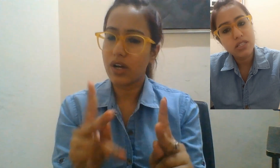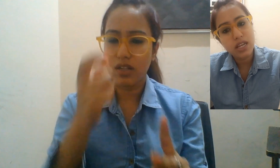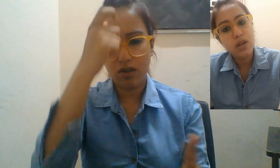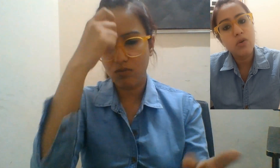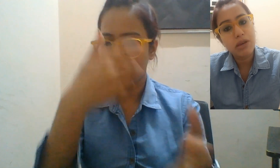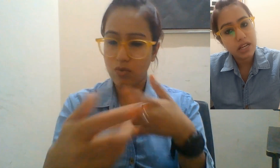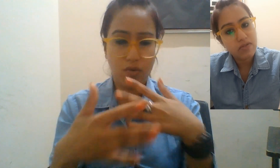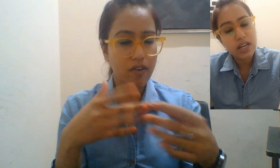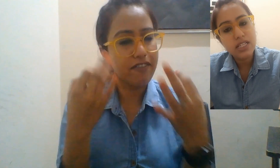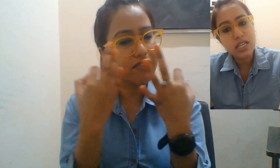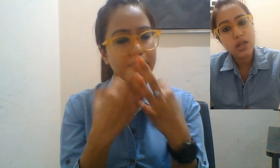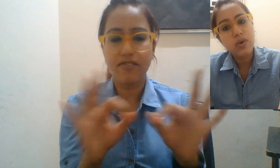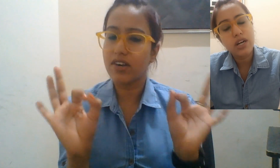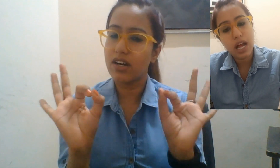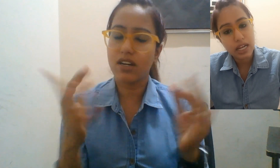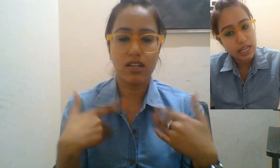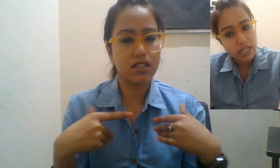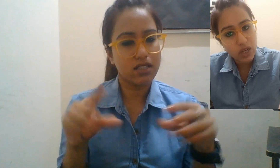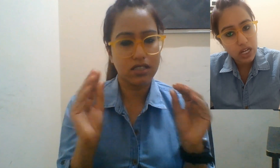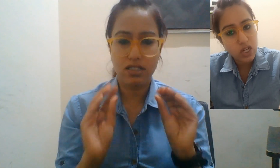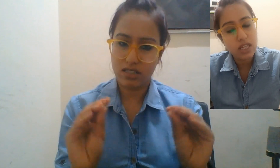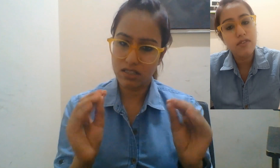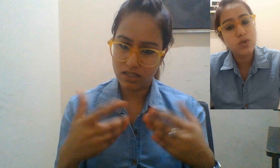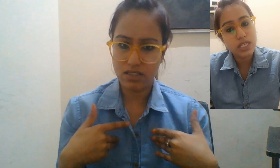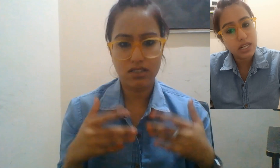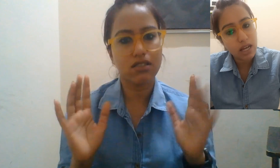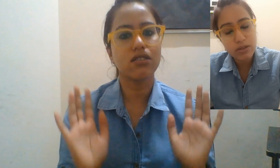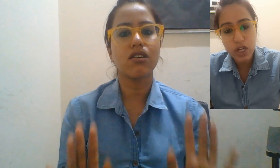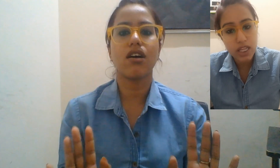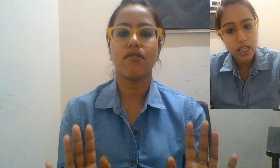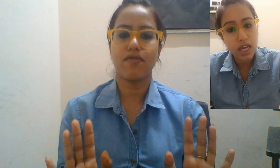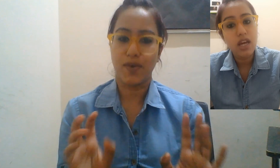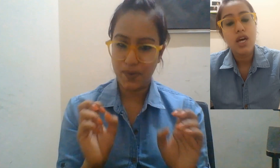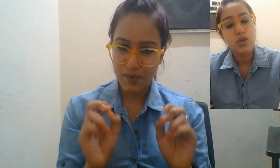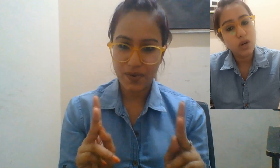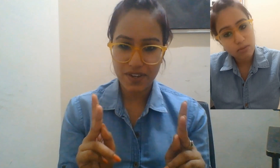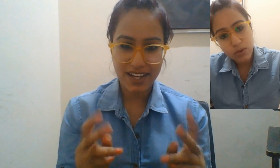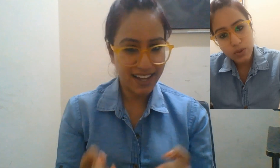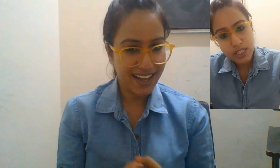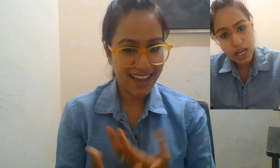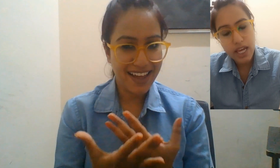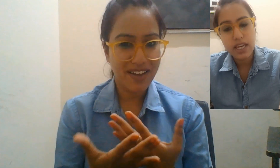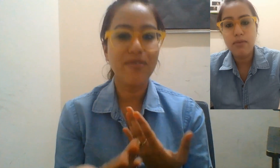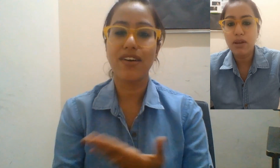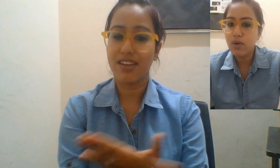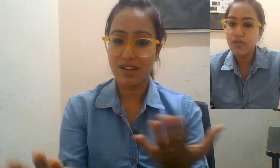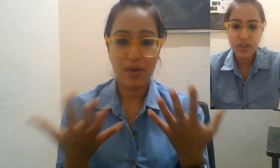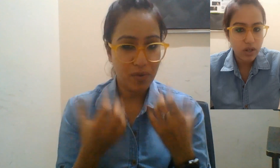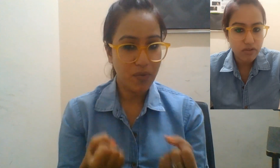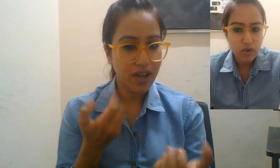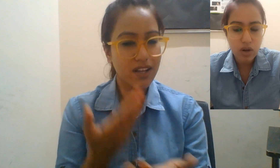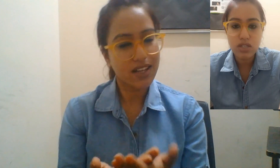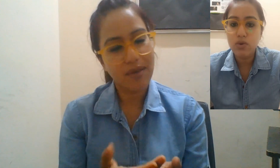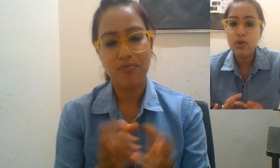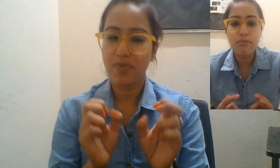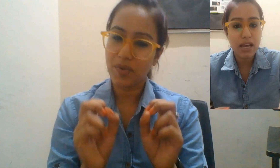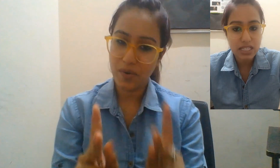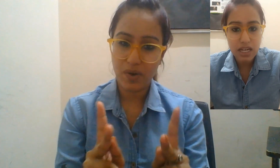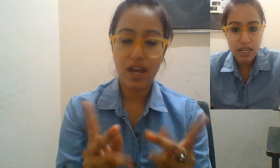को, अपनी स्किल को, मेकअप वाली स्किल को अगर आगे लेके जाना चाहते हैं, वो सीखना भी चाहते हैं, तो हम उनको सिखाएंगे बिल्कुल